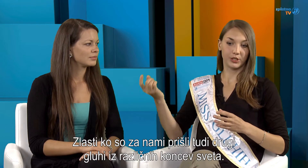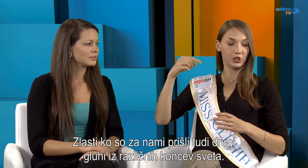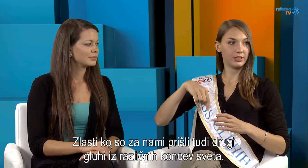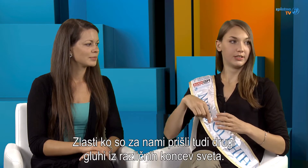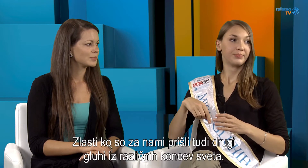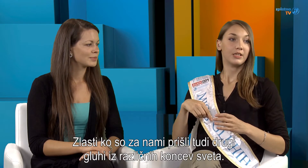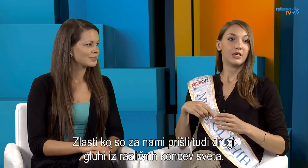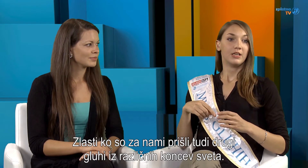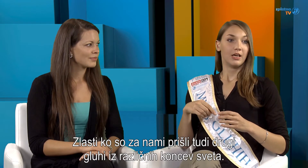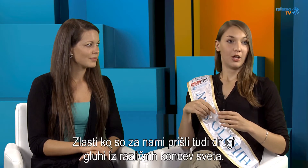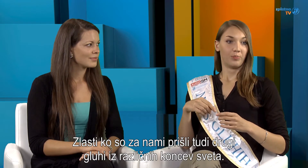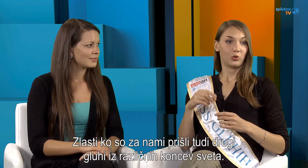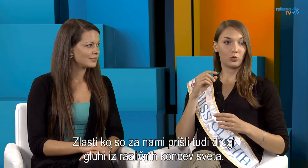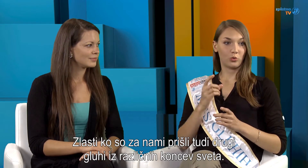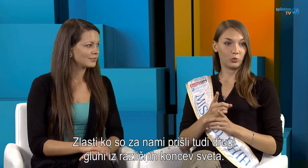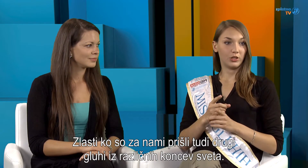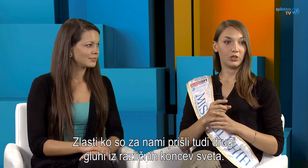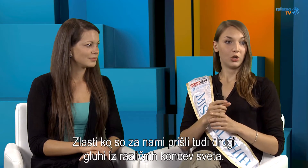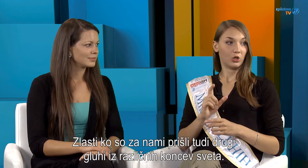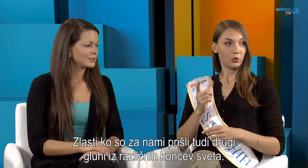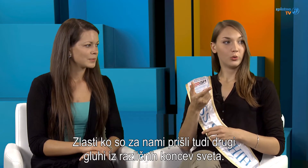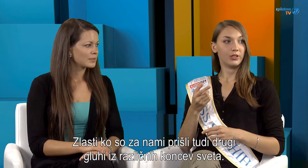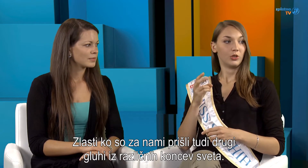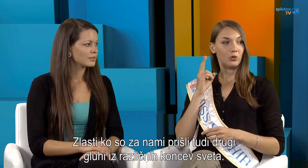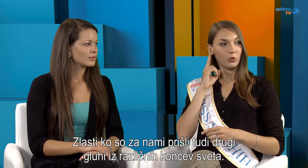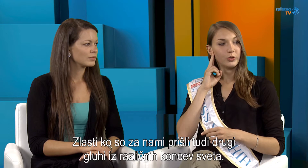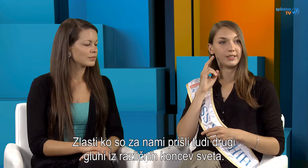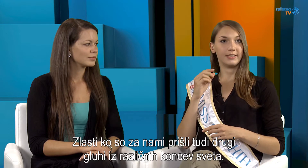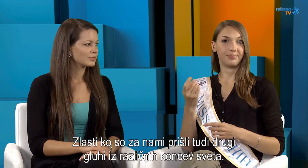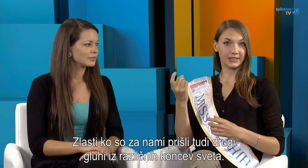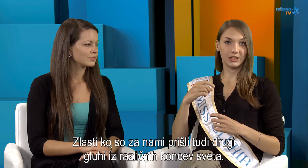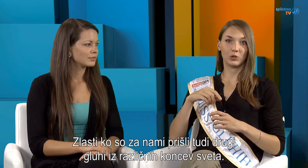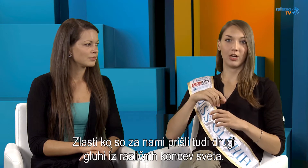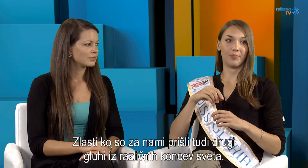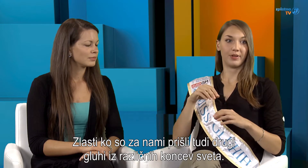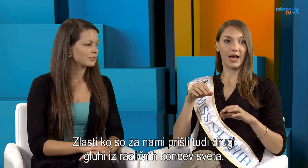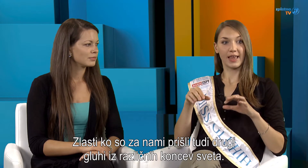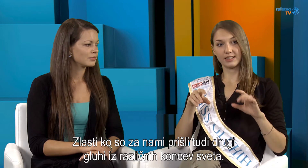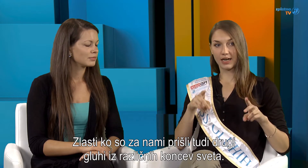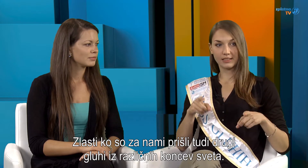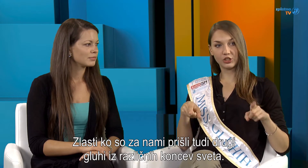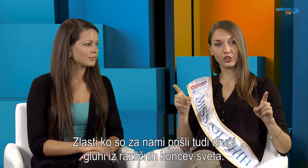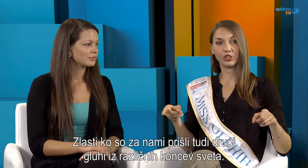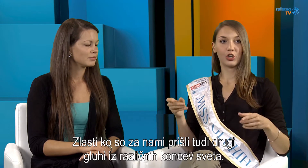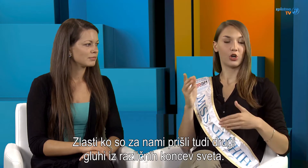da so prišli tudi drugi gluhi iz različnih